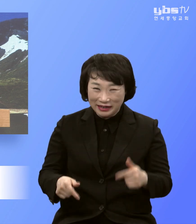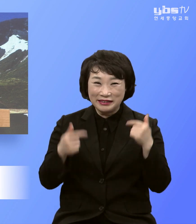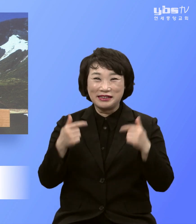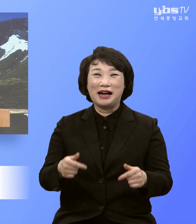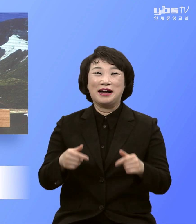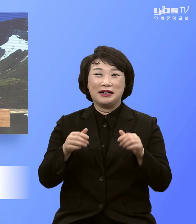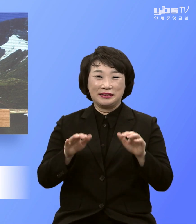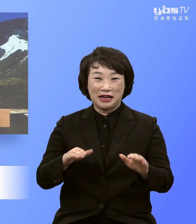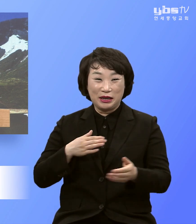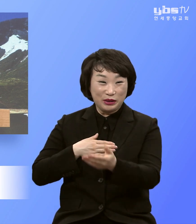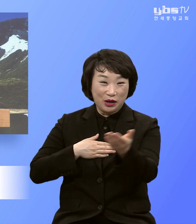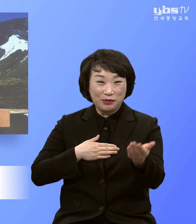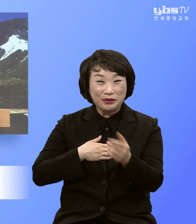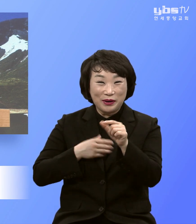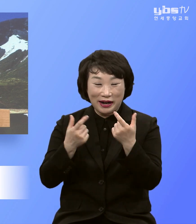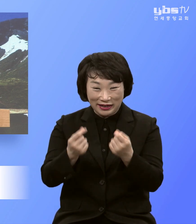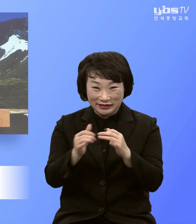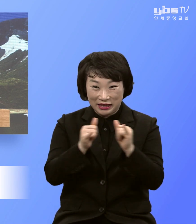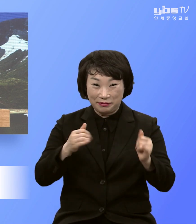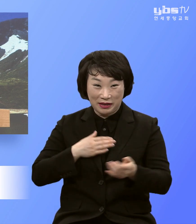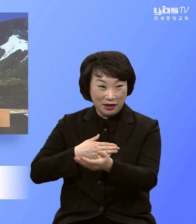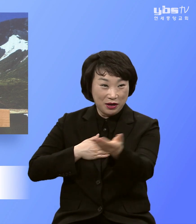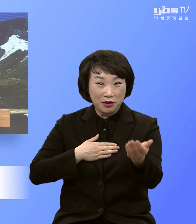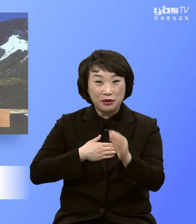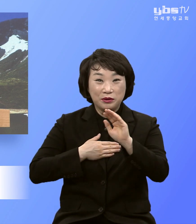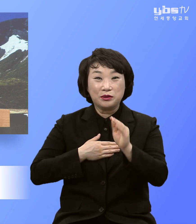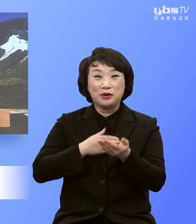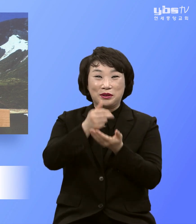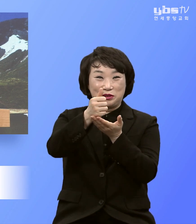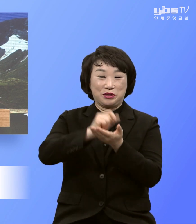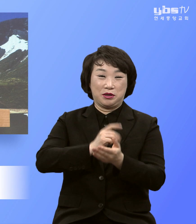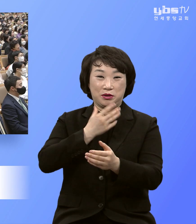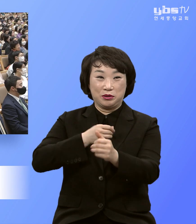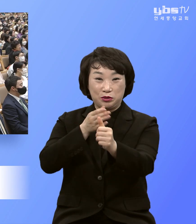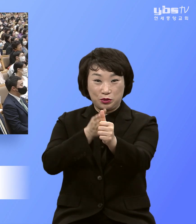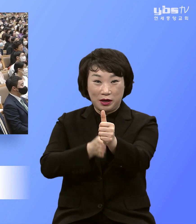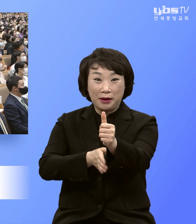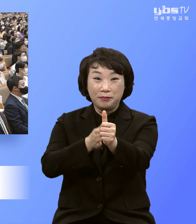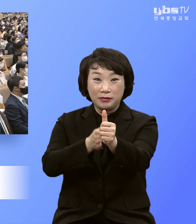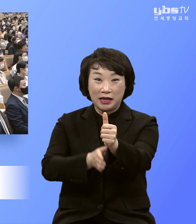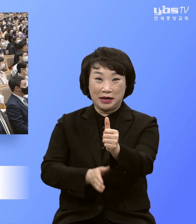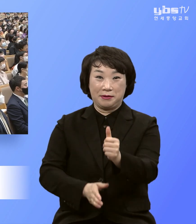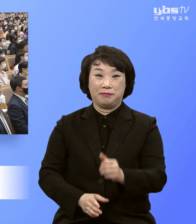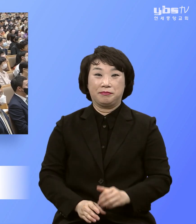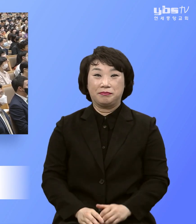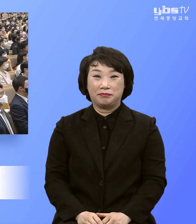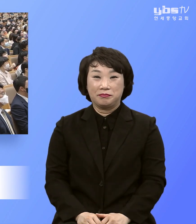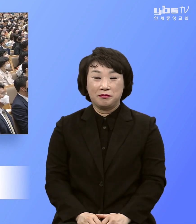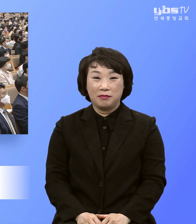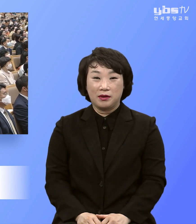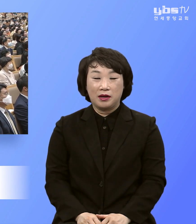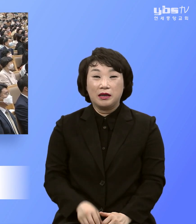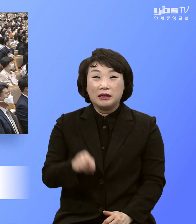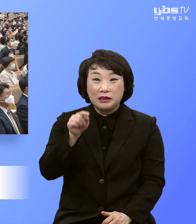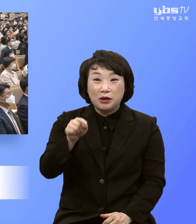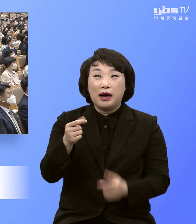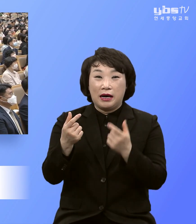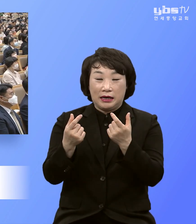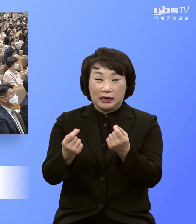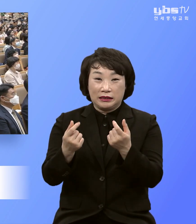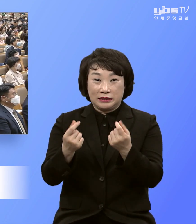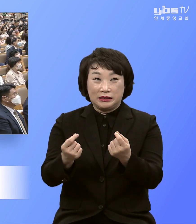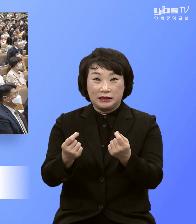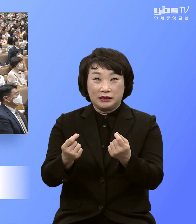언제든지 그런 사람이 되기를 주님의 이름으로 축원합니다. 바로